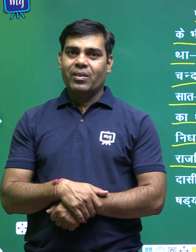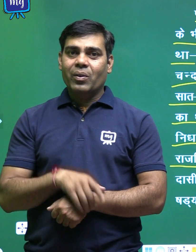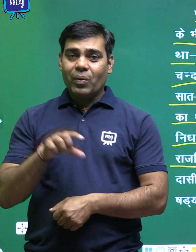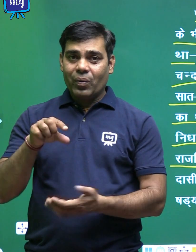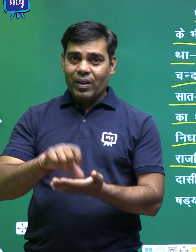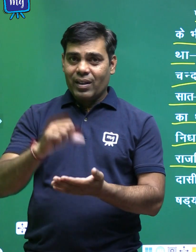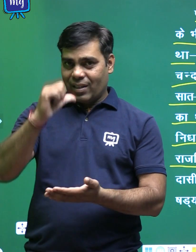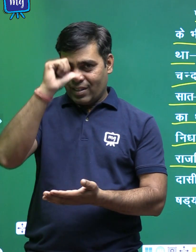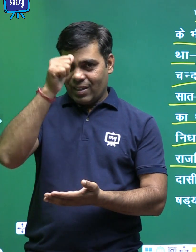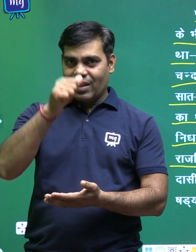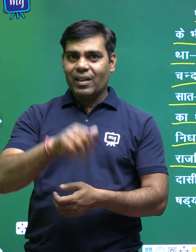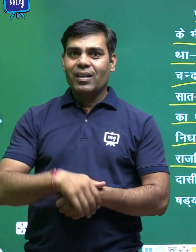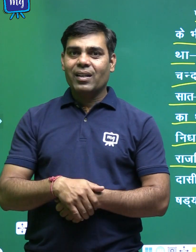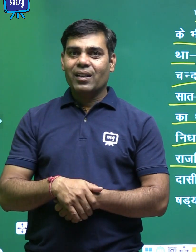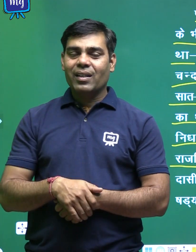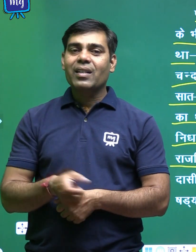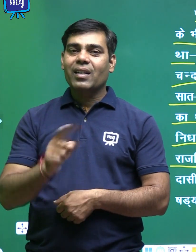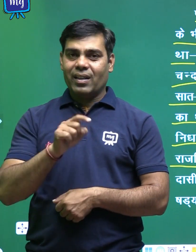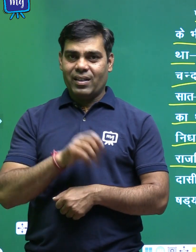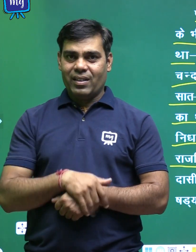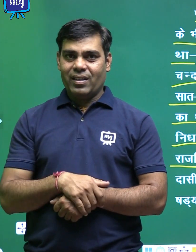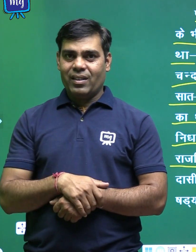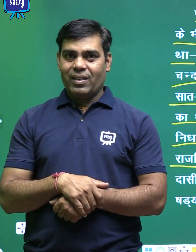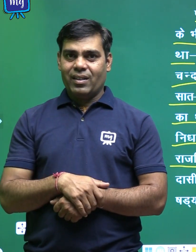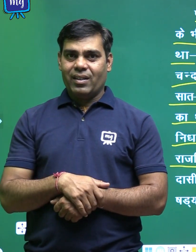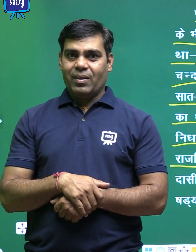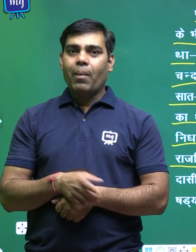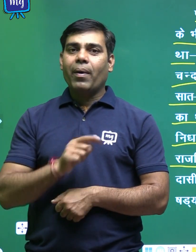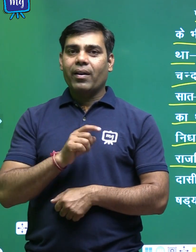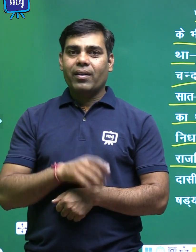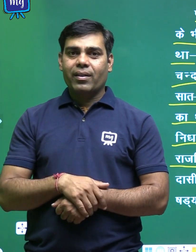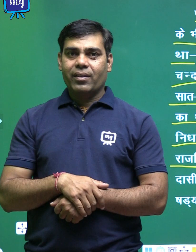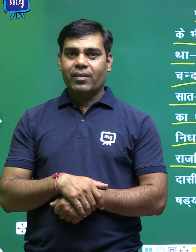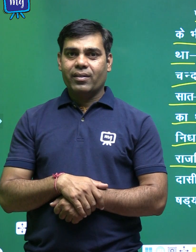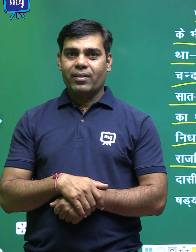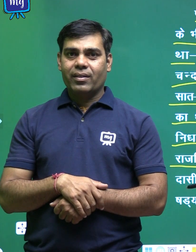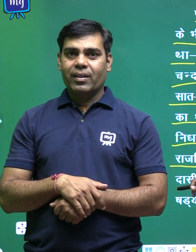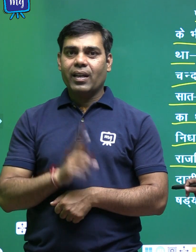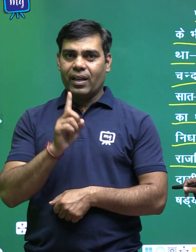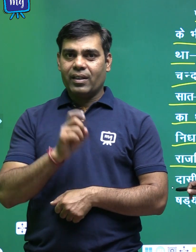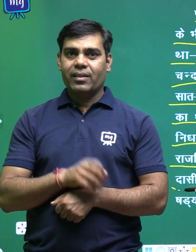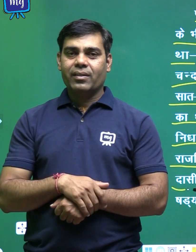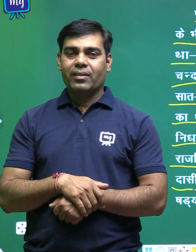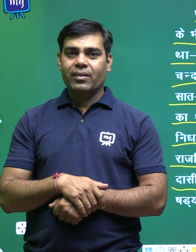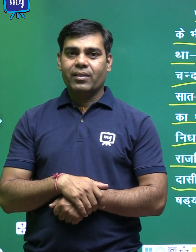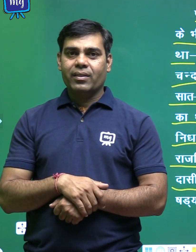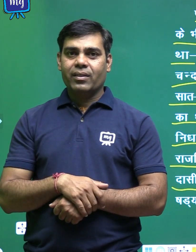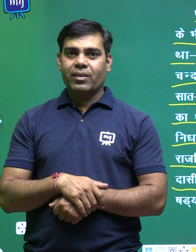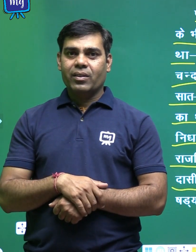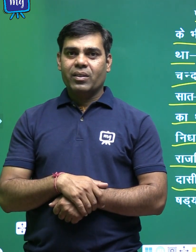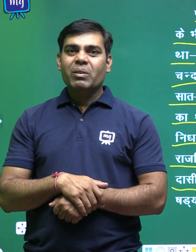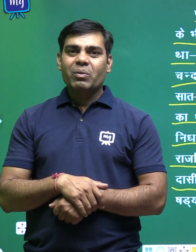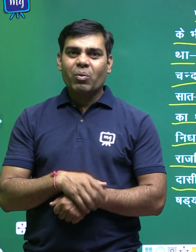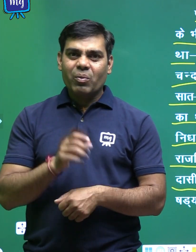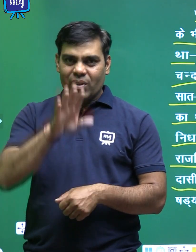राजतिलक किया गया, मगर एक दासी